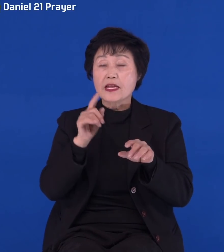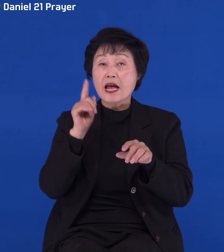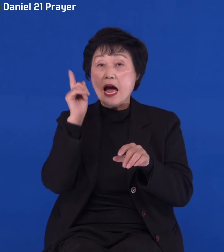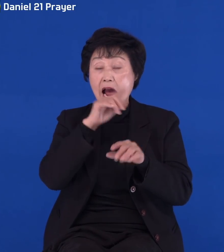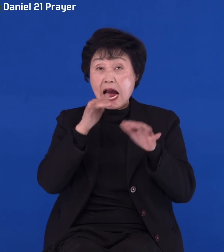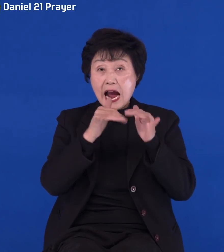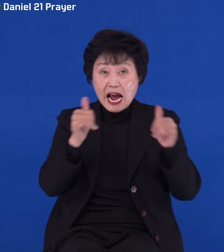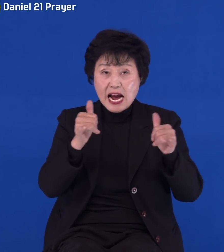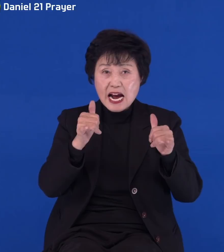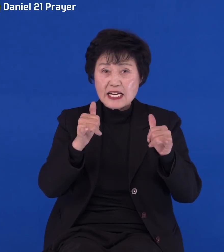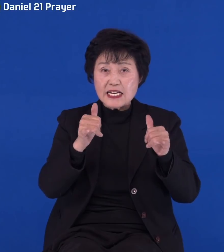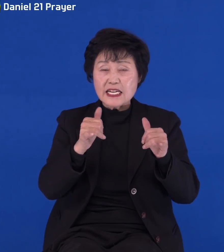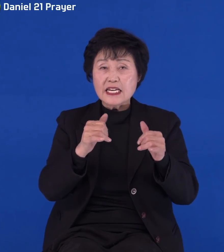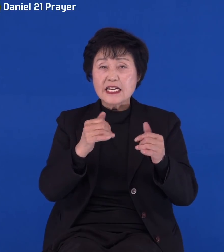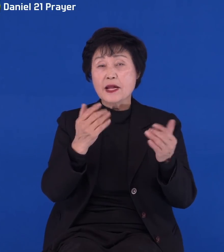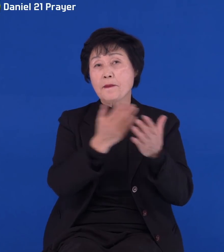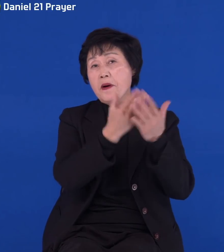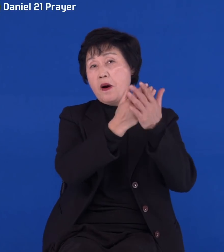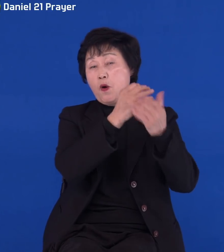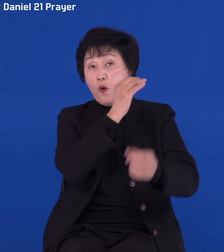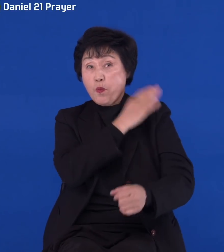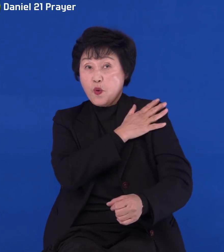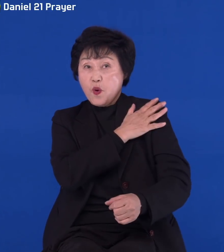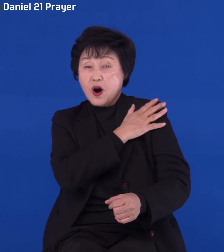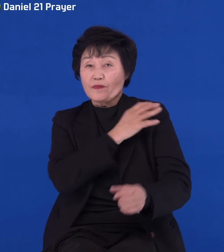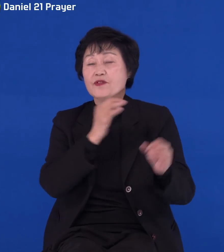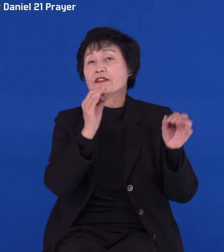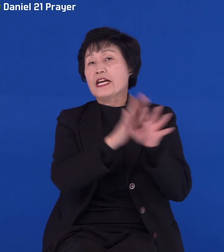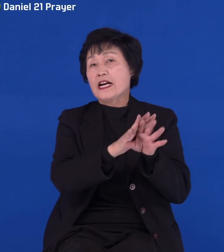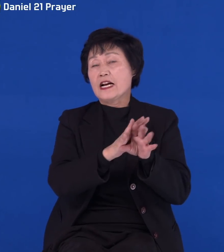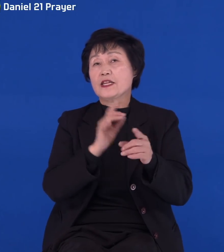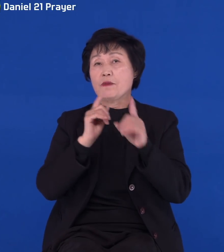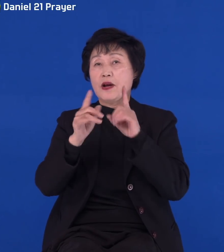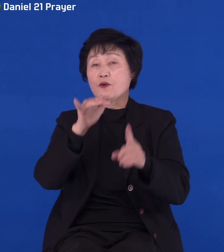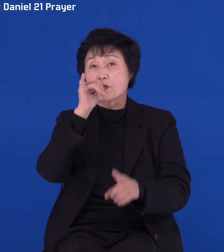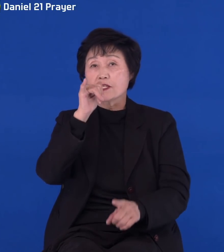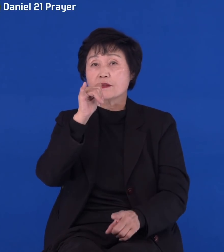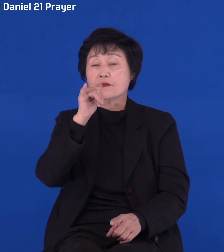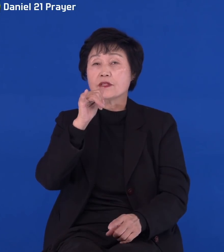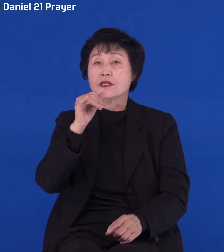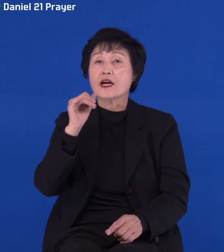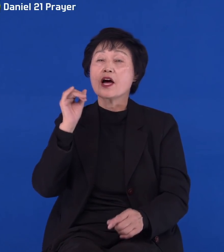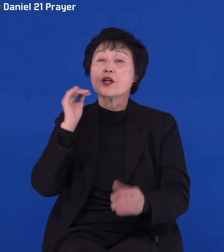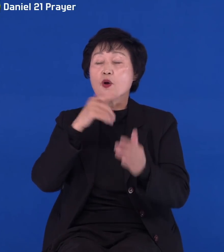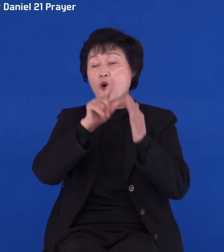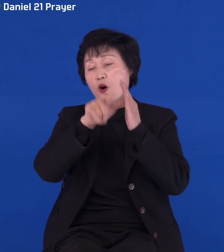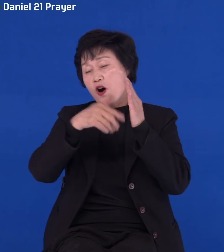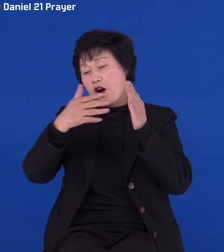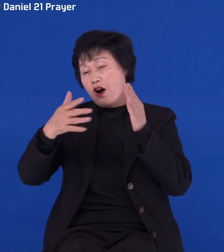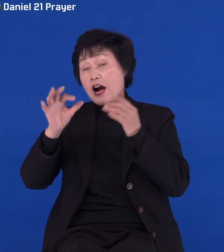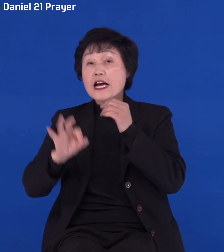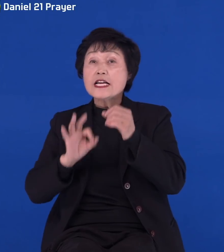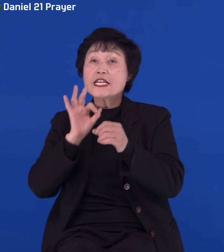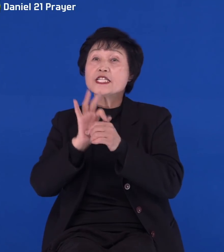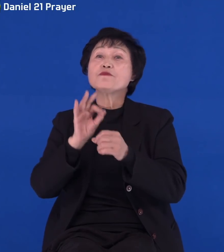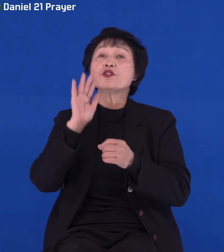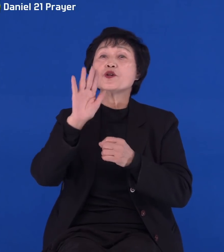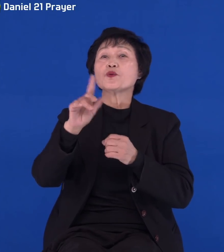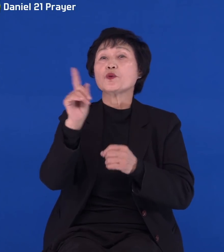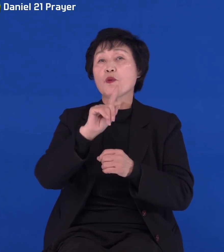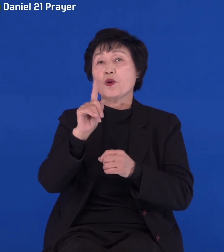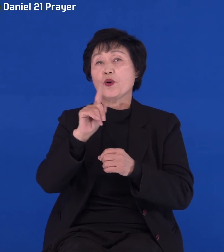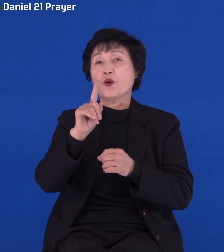주께서 예배자로서 저를 가르쳐 주셨습니다. 이러고 나서 또 10년이 지납니다. 이제 10년이 지났는데 어떤 일이 있냐면은